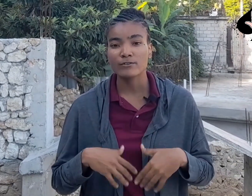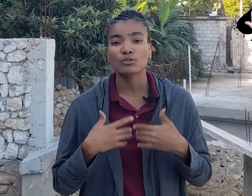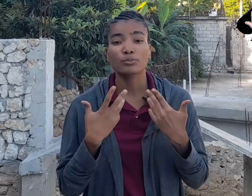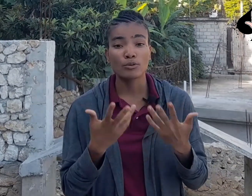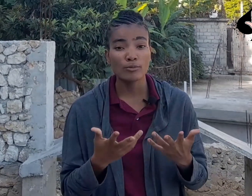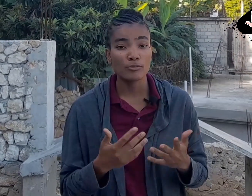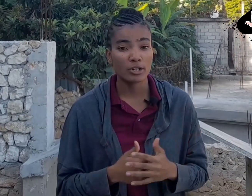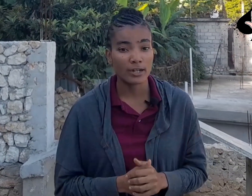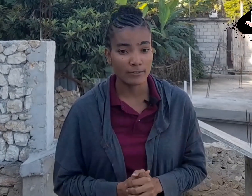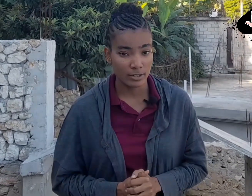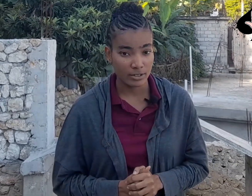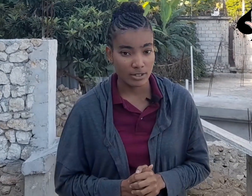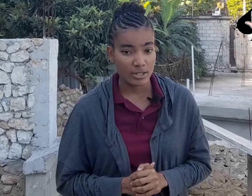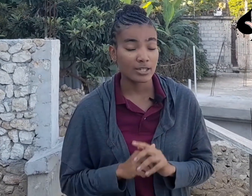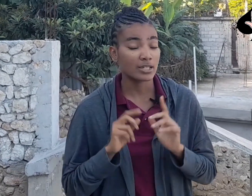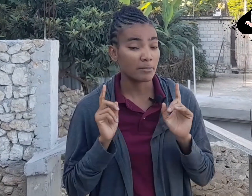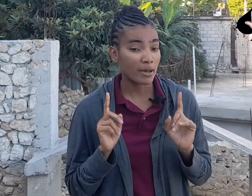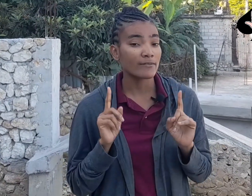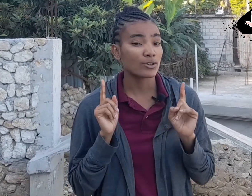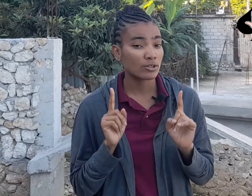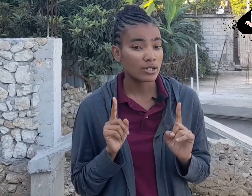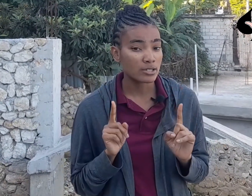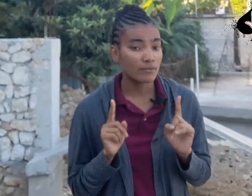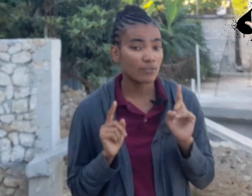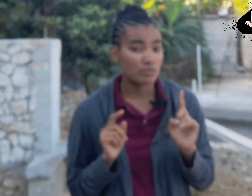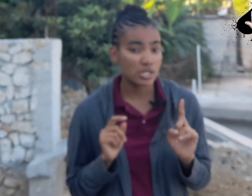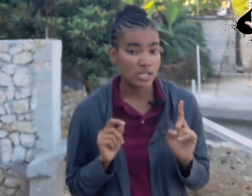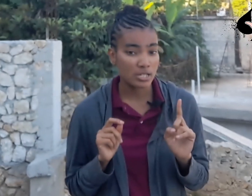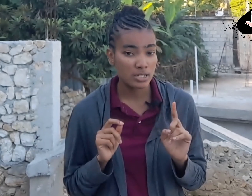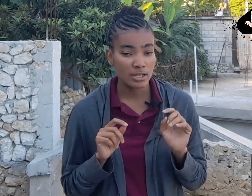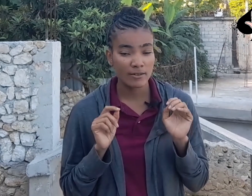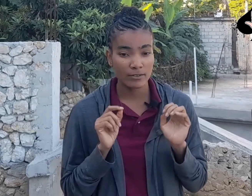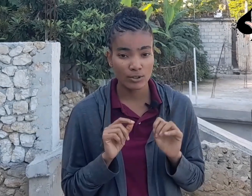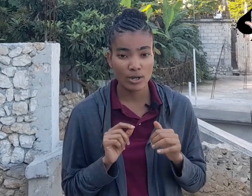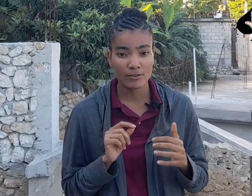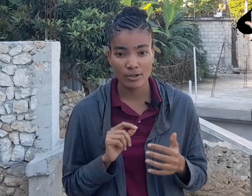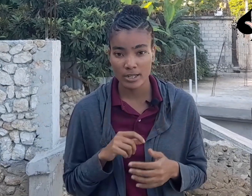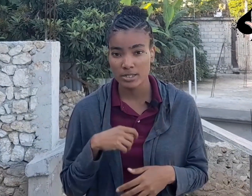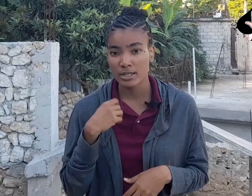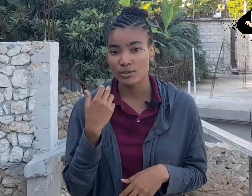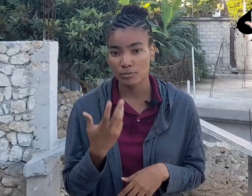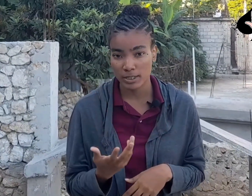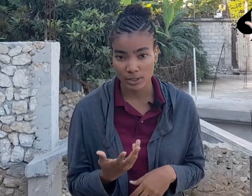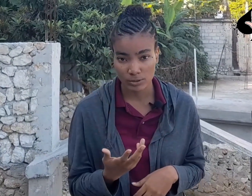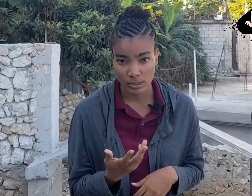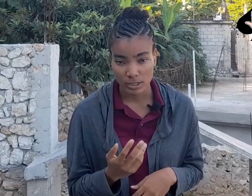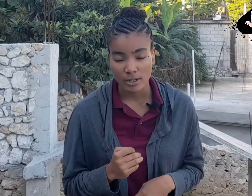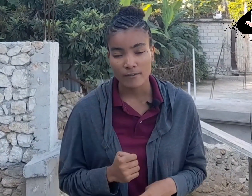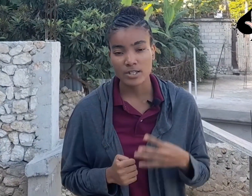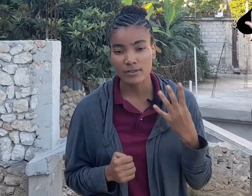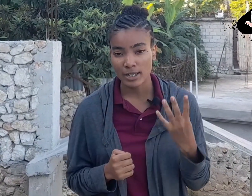votre propre biographie, qui n'est pas facultative, comme j'ai déjà dit. Les vidéos à envoyer, c'est obligatoire. Vous avez 4